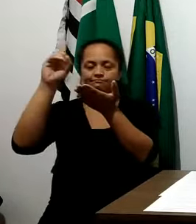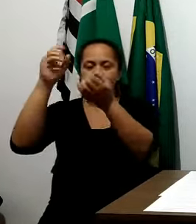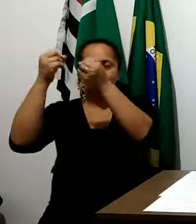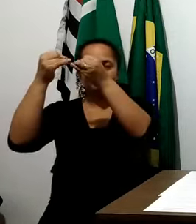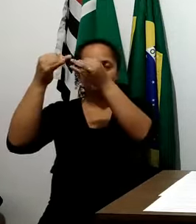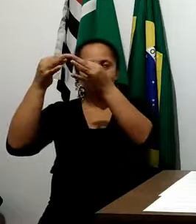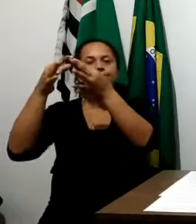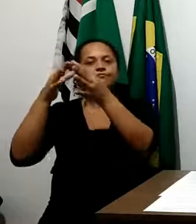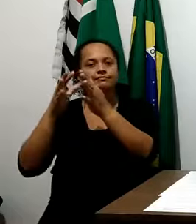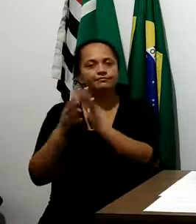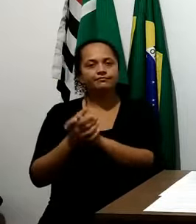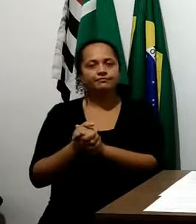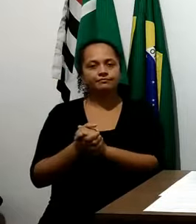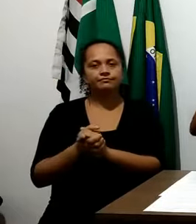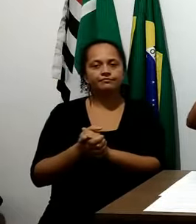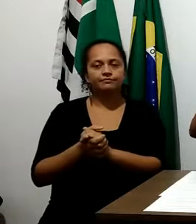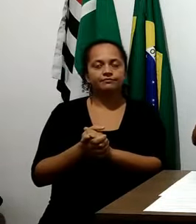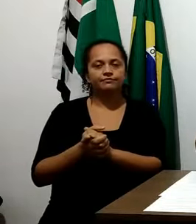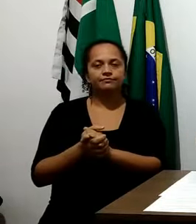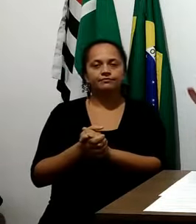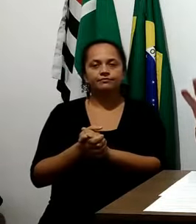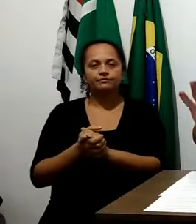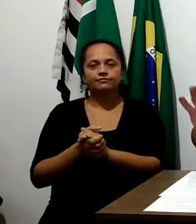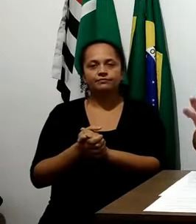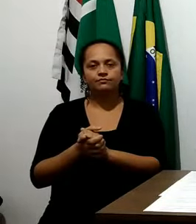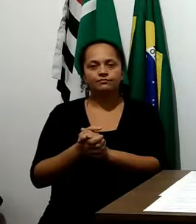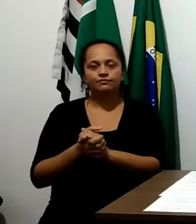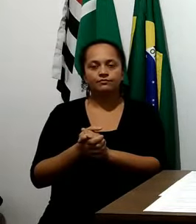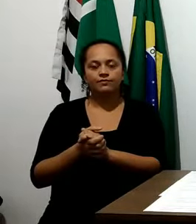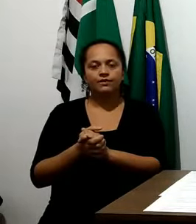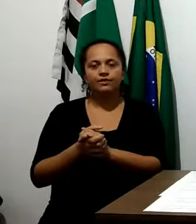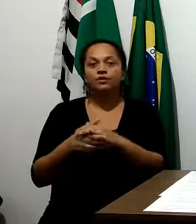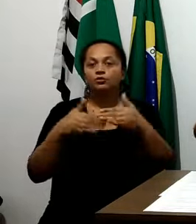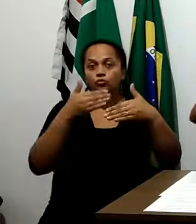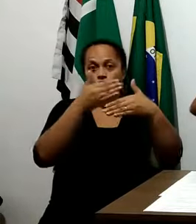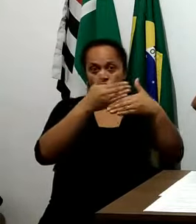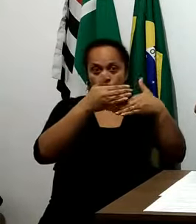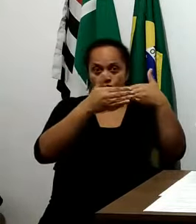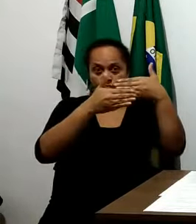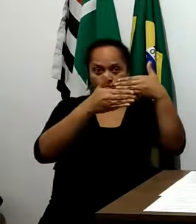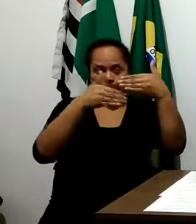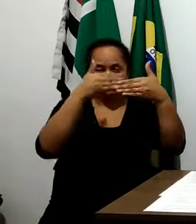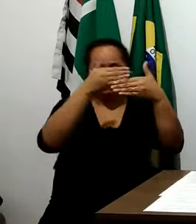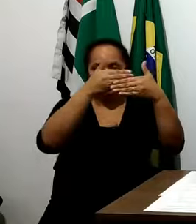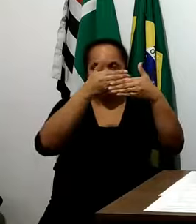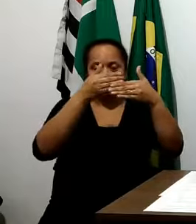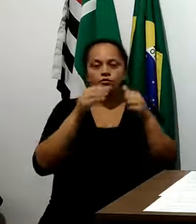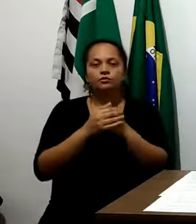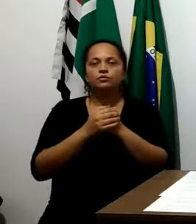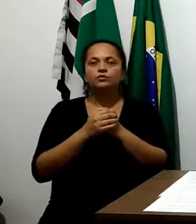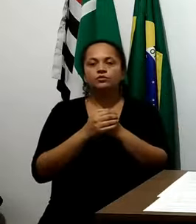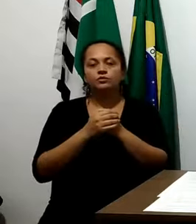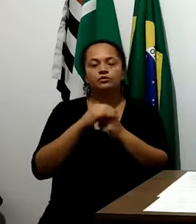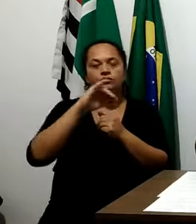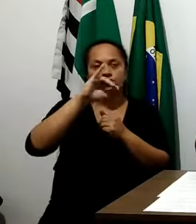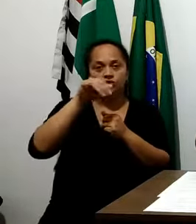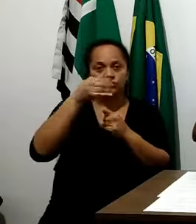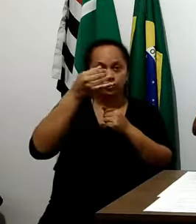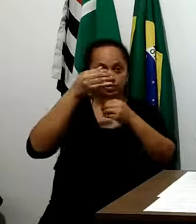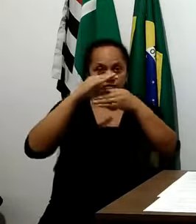diz o seguinte: sobre os teus muros, ó Jerusalém, eu pus guardas,